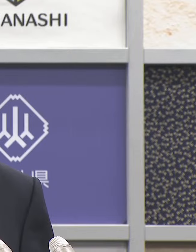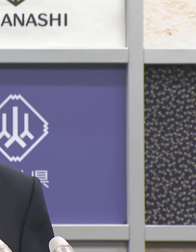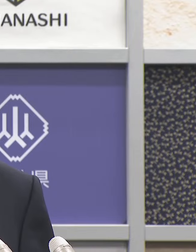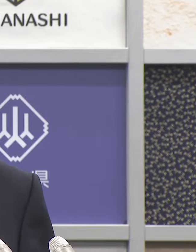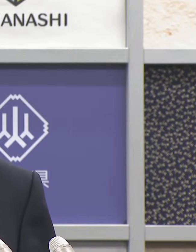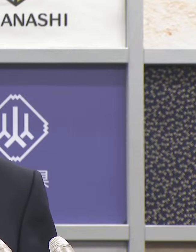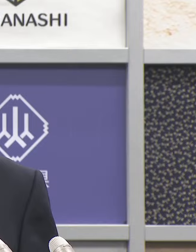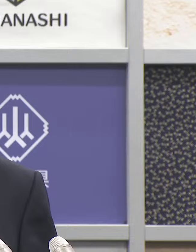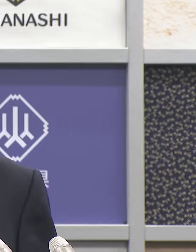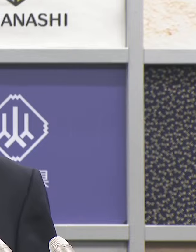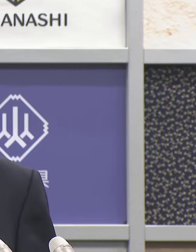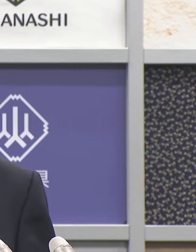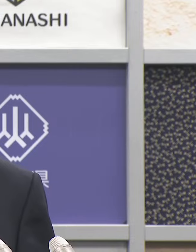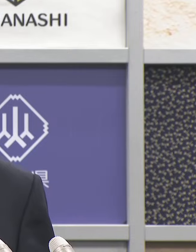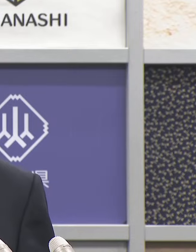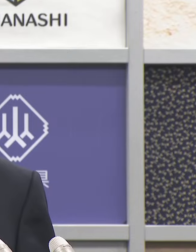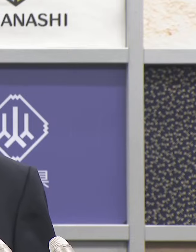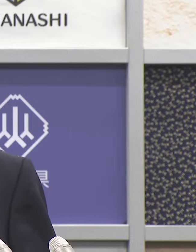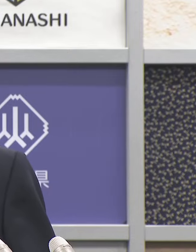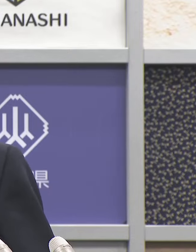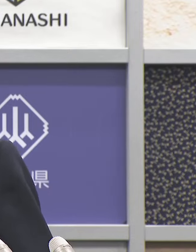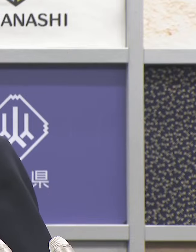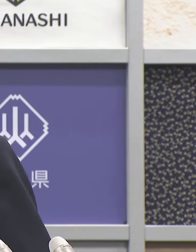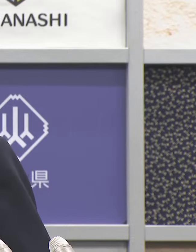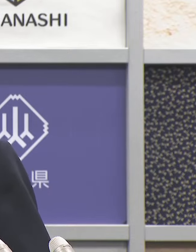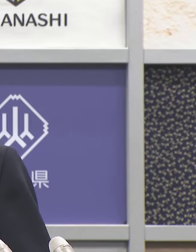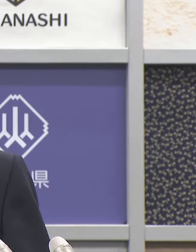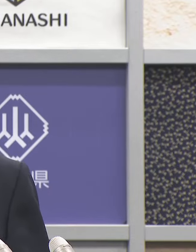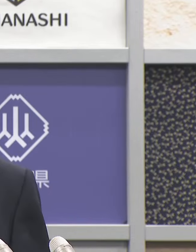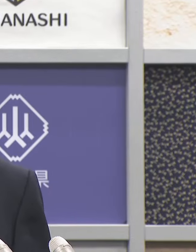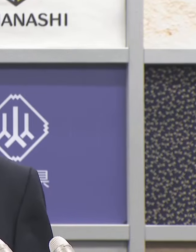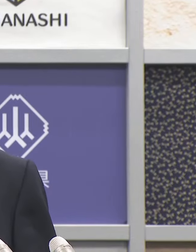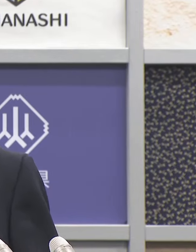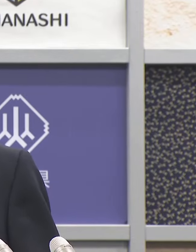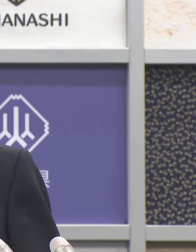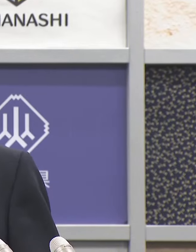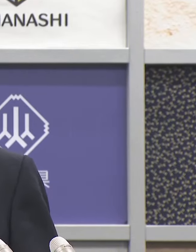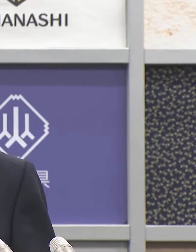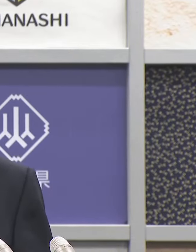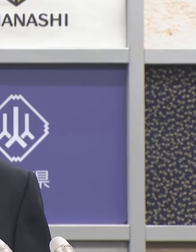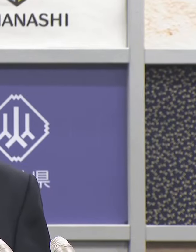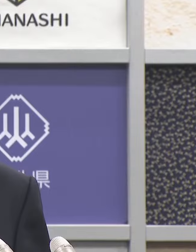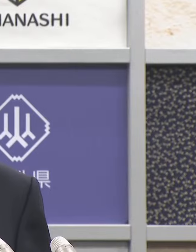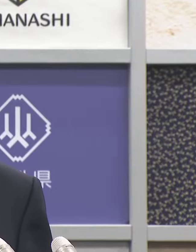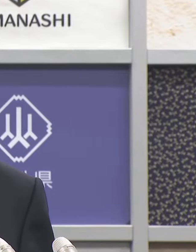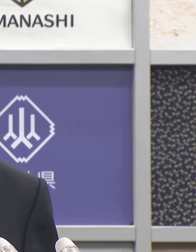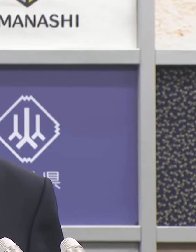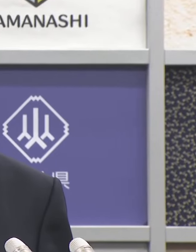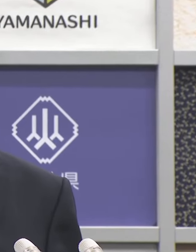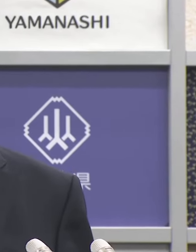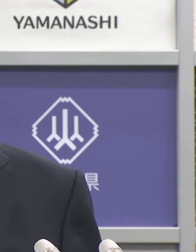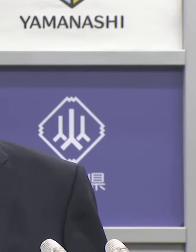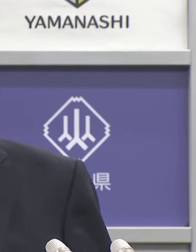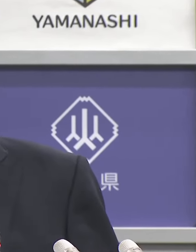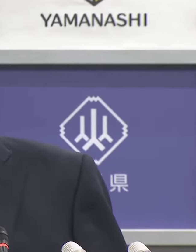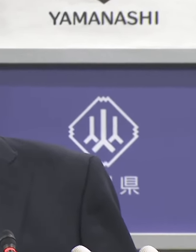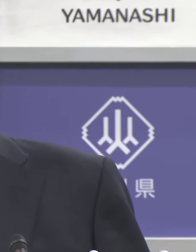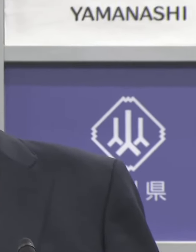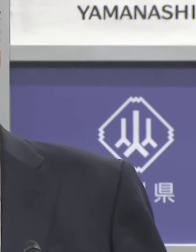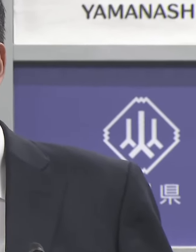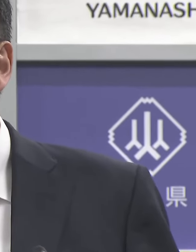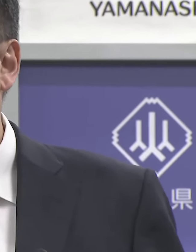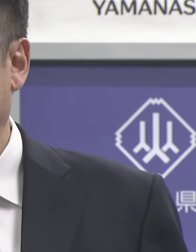梨さん。 すみません、テレビ山梨の生川と申します。すみません、ちょっと何点かお伺いしたいんですが、またあの先週の金曜日にですね、